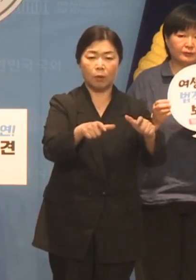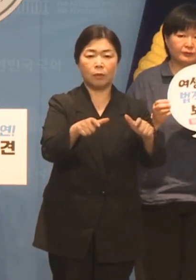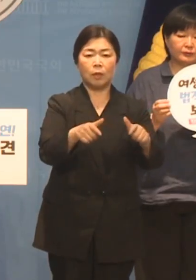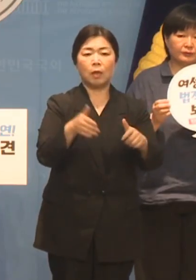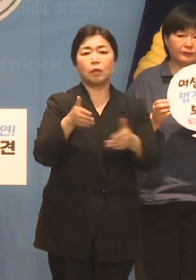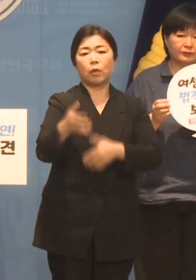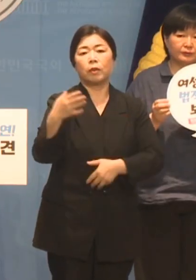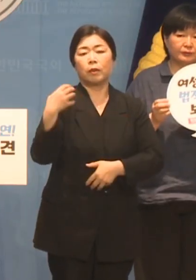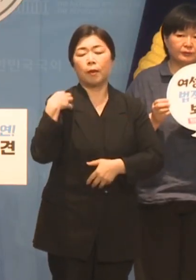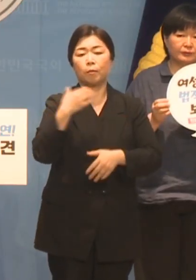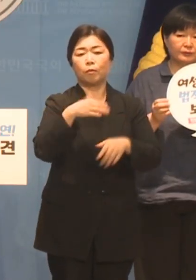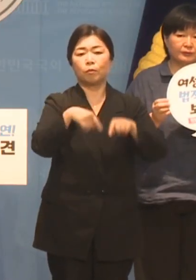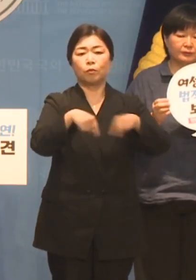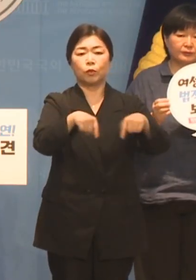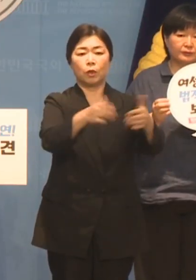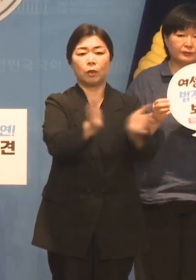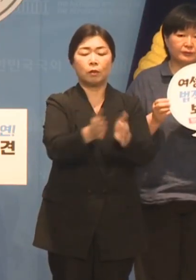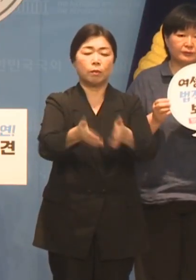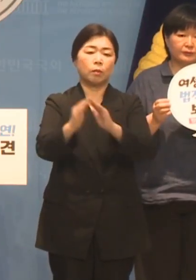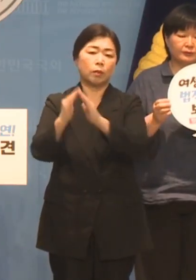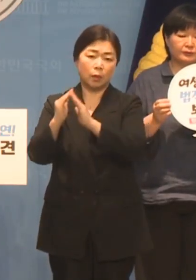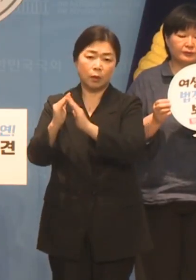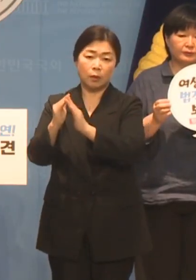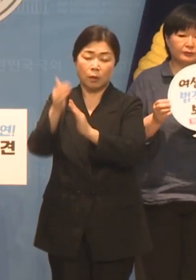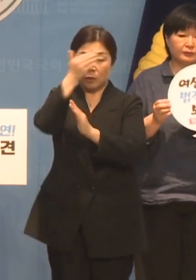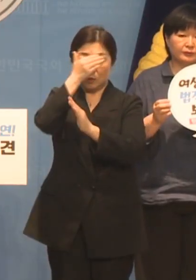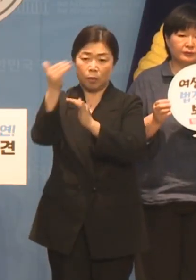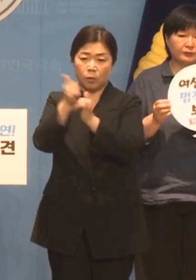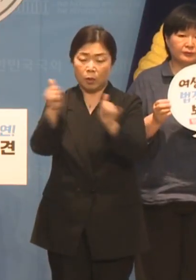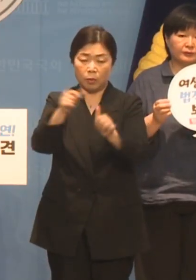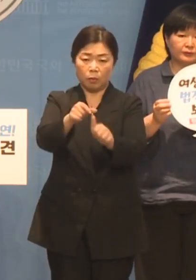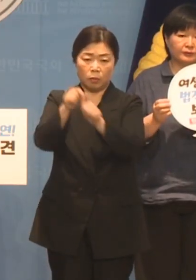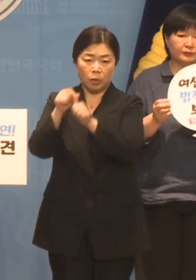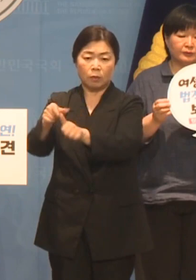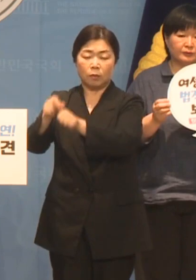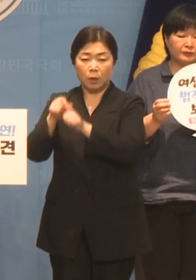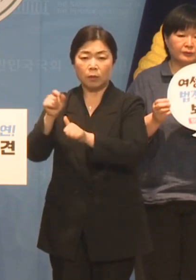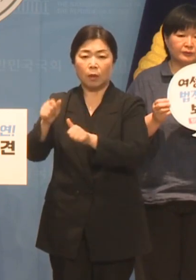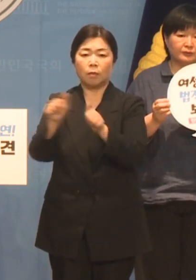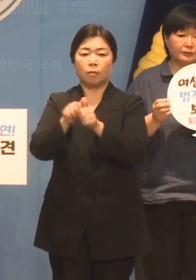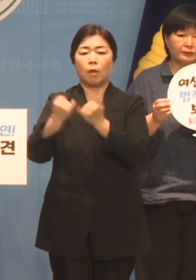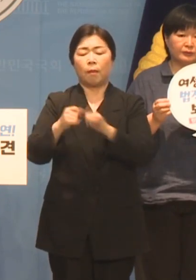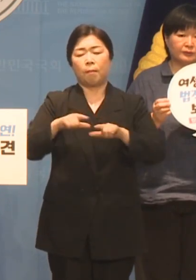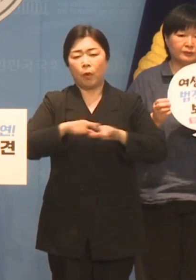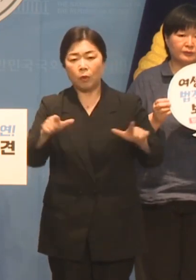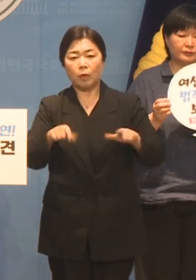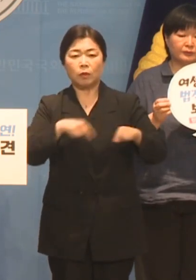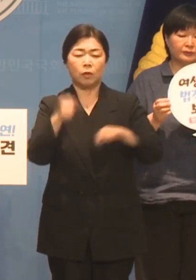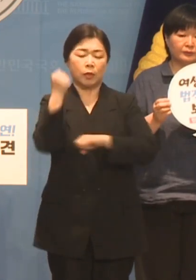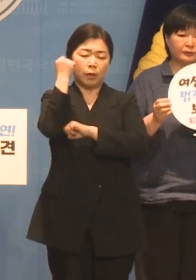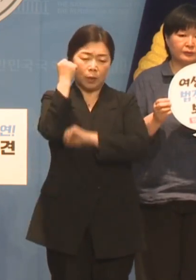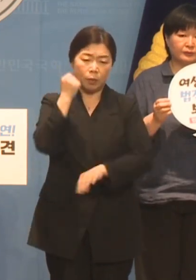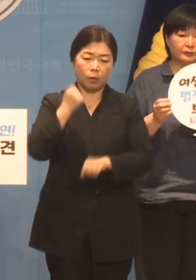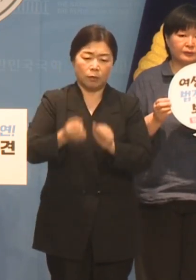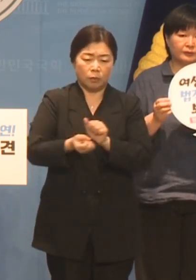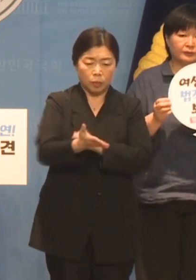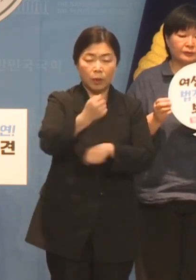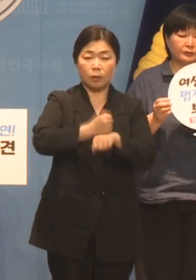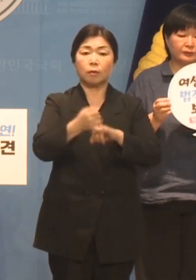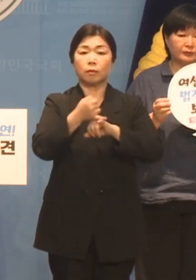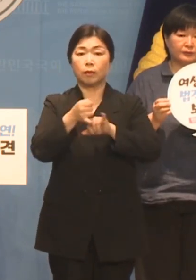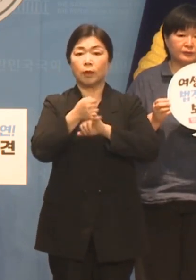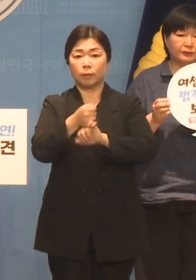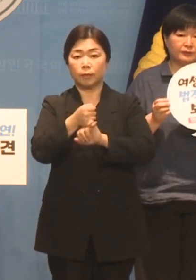설치하고 전문 인력을 확충해 우리 사회 곳곳에 성평등 정책이 뿌리내리도록 하겠습니다. 여섯째,